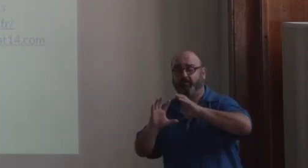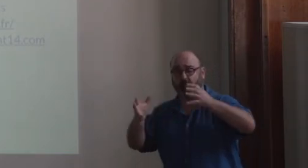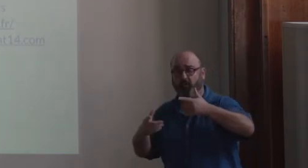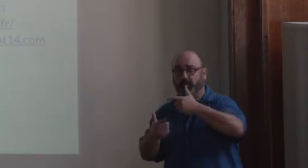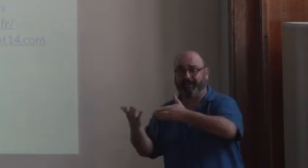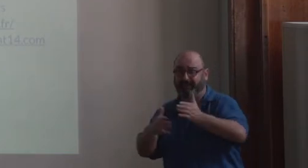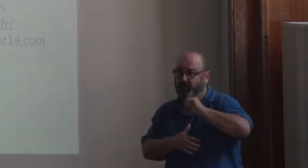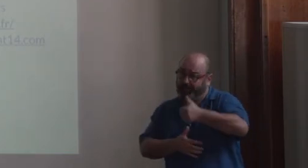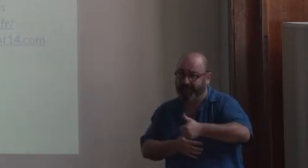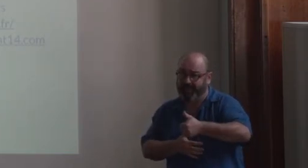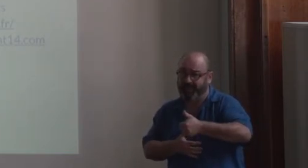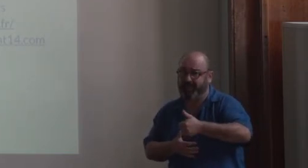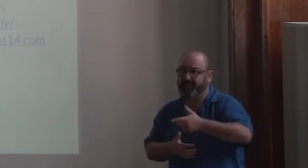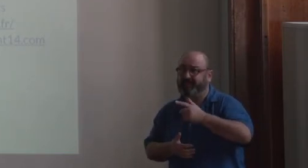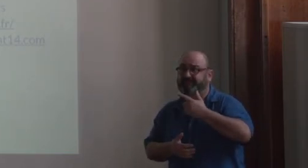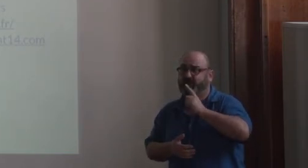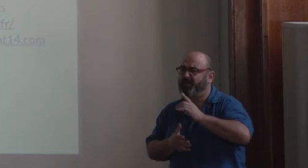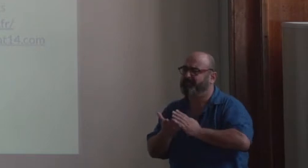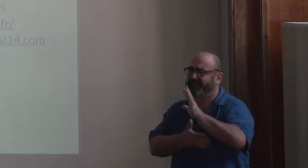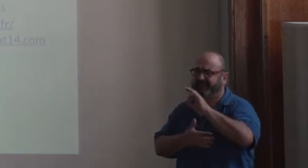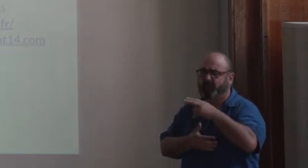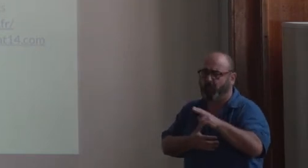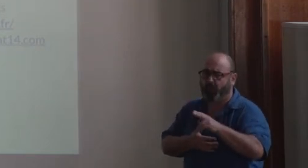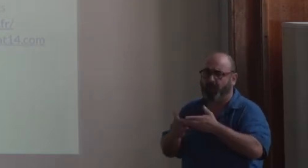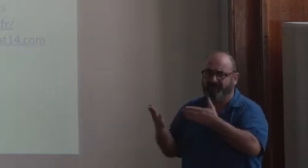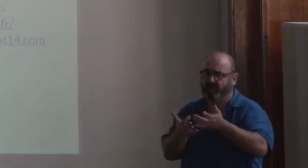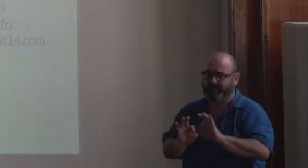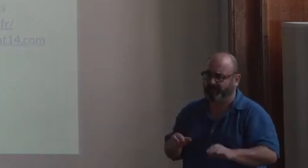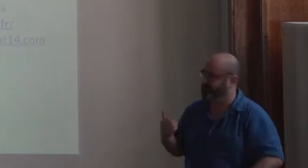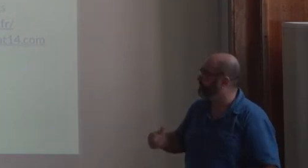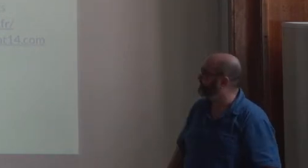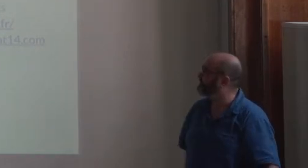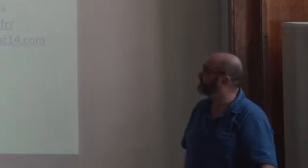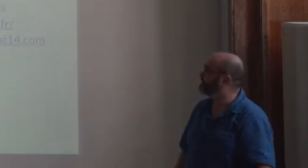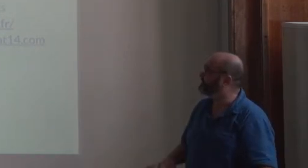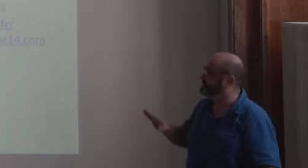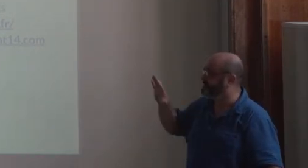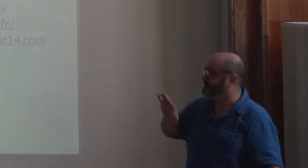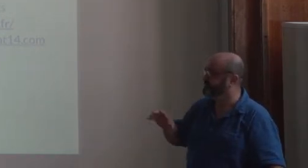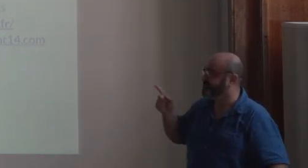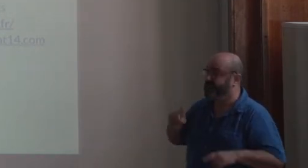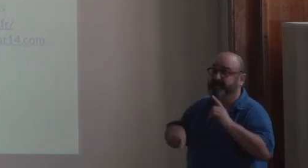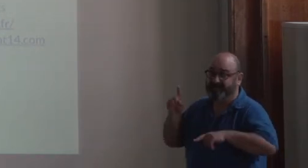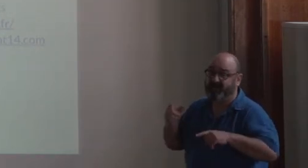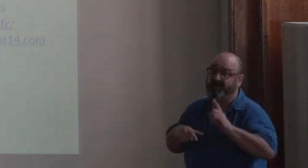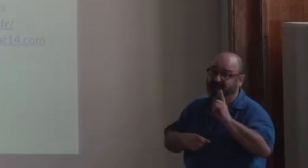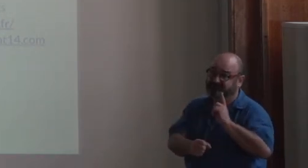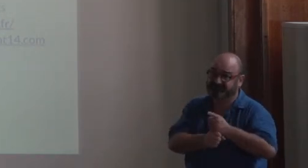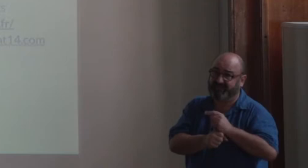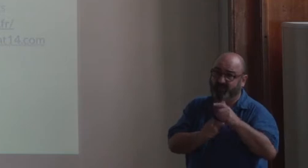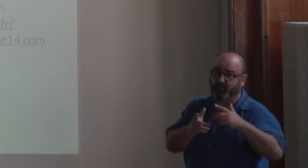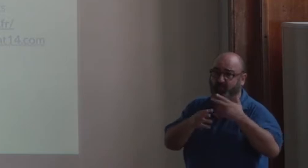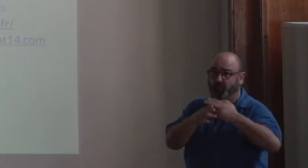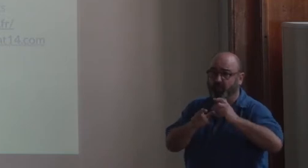ils vous livrent le lendemain. Et si vous commandez pour plus de 50 euros, la livraison est gratuite. Donc, mais parfois, ils exigent que vous soyez en